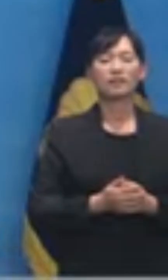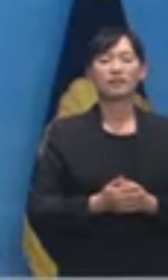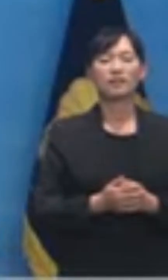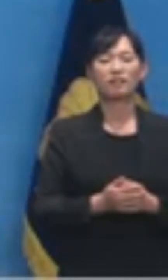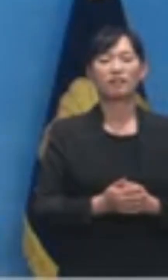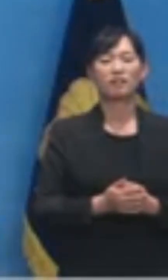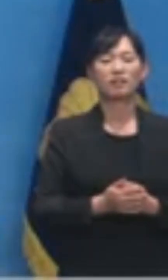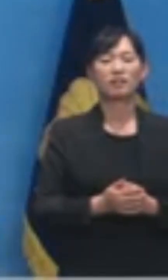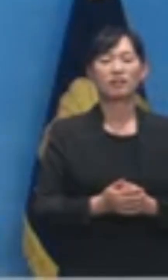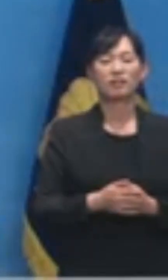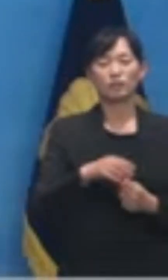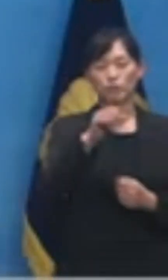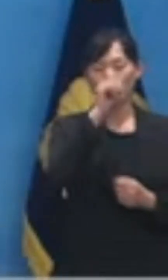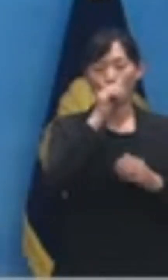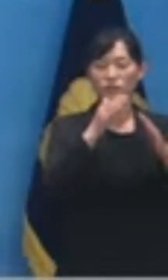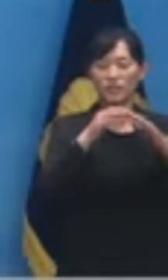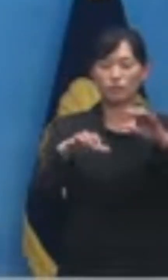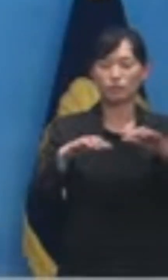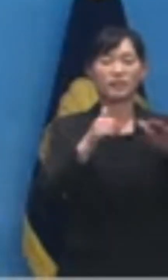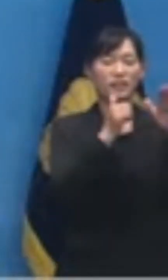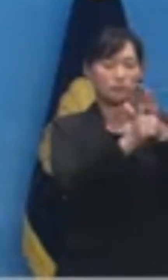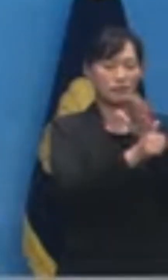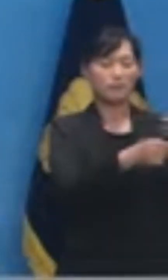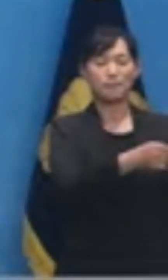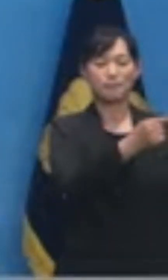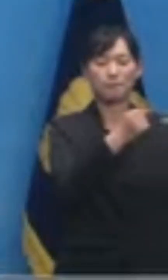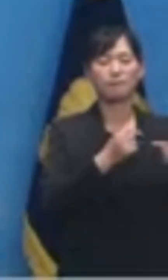박지득 좋은 이유 대표님,